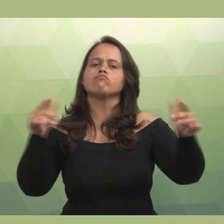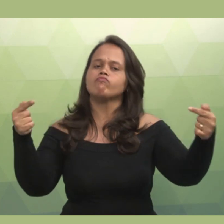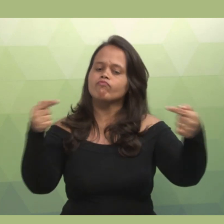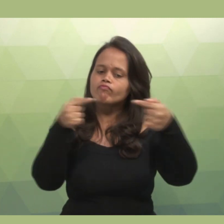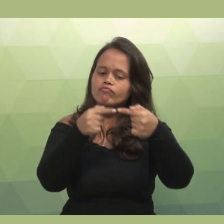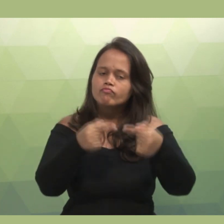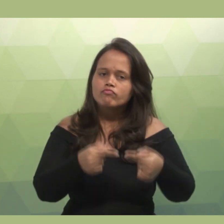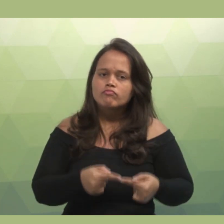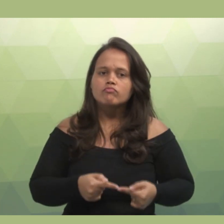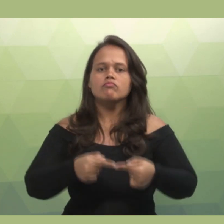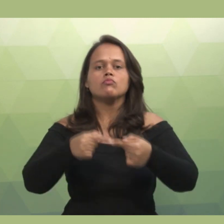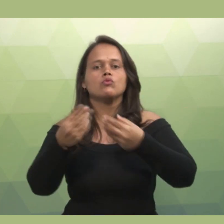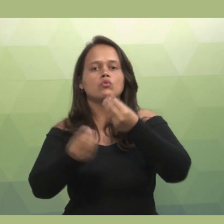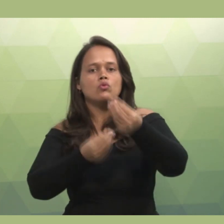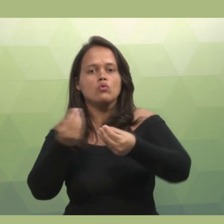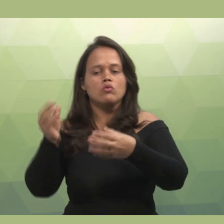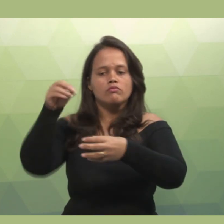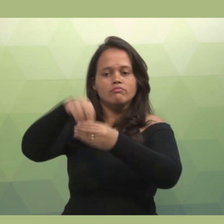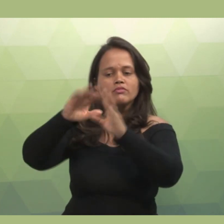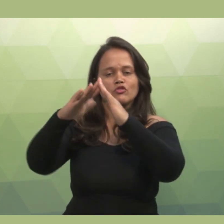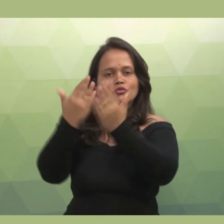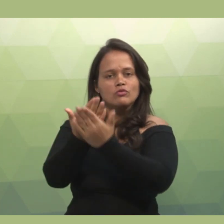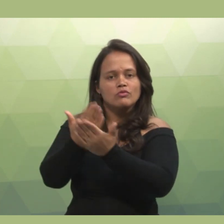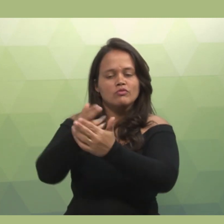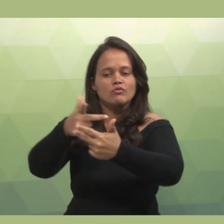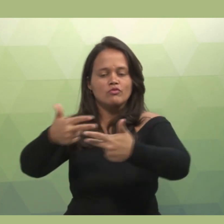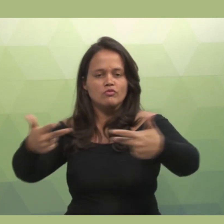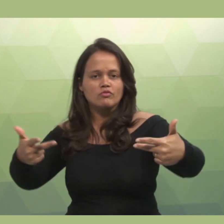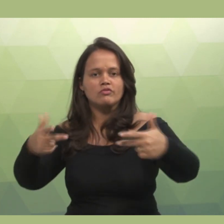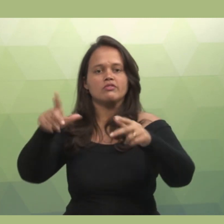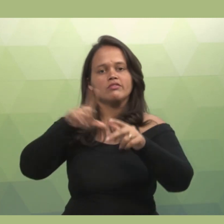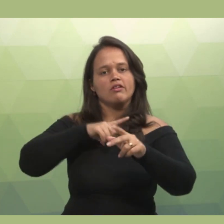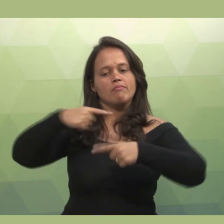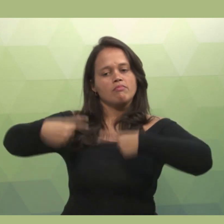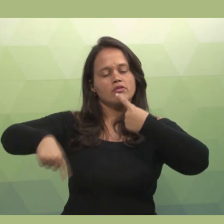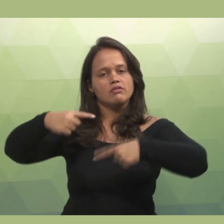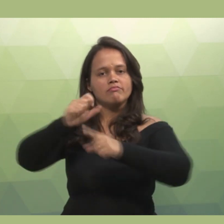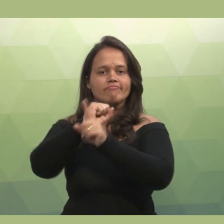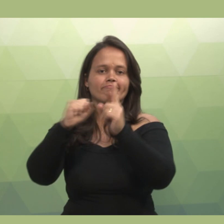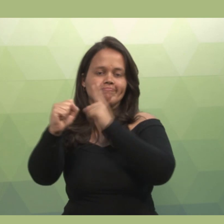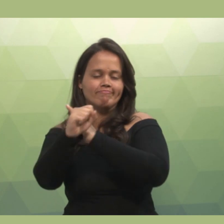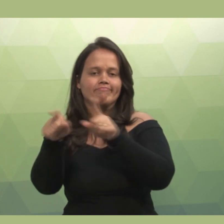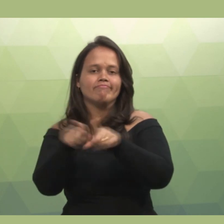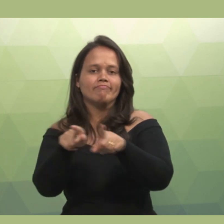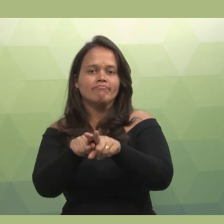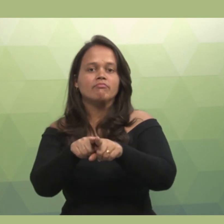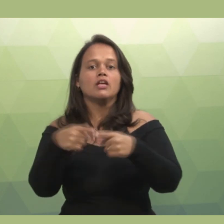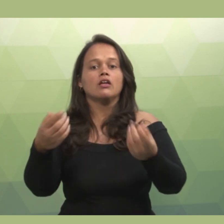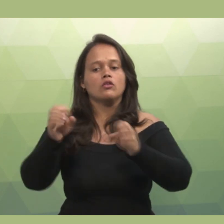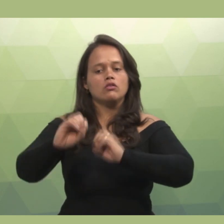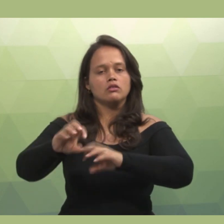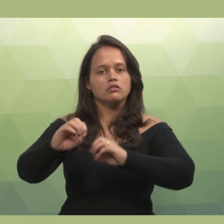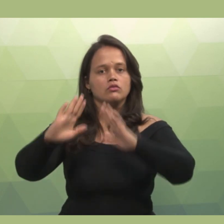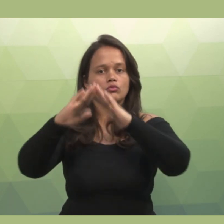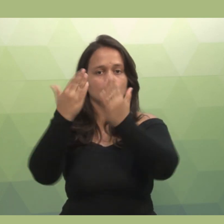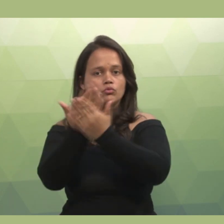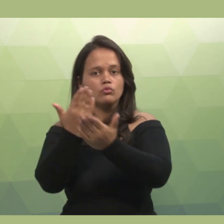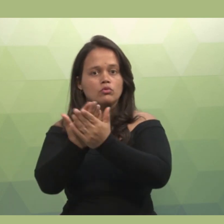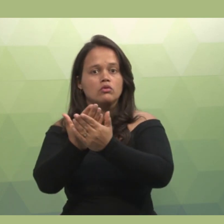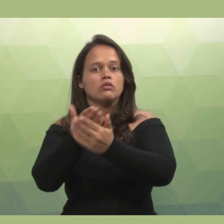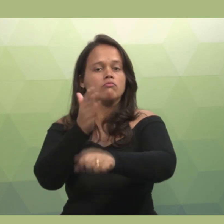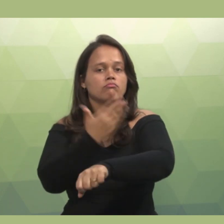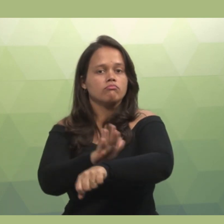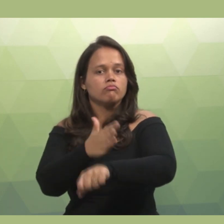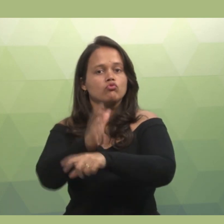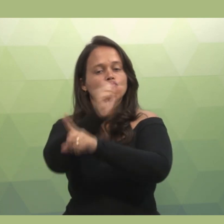A educação escolar se constitui em uma prática social que revela fins e interesses, sendo um elemento